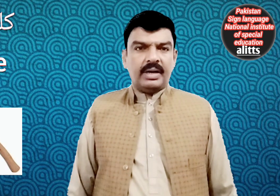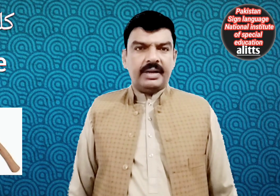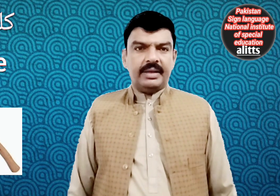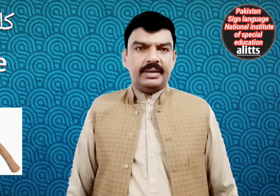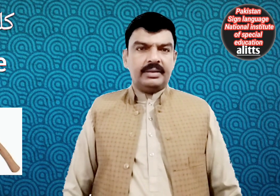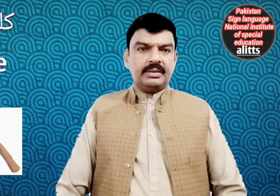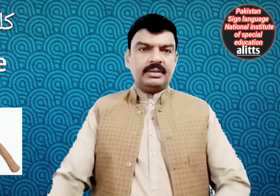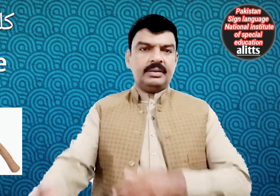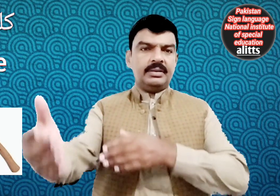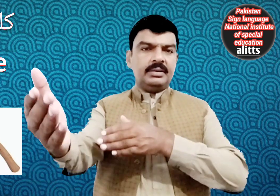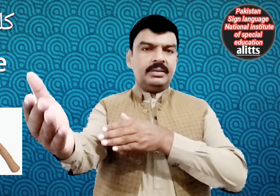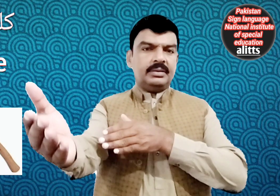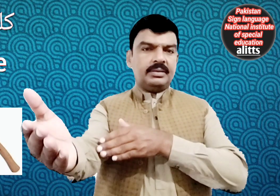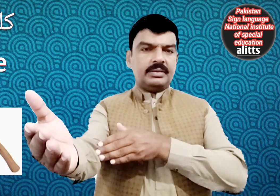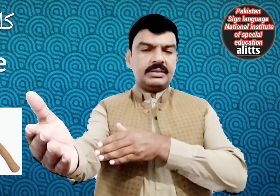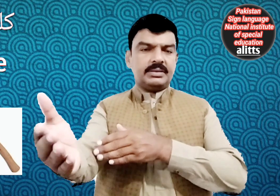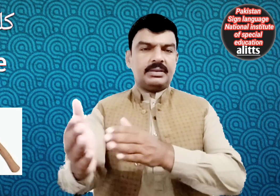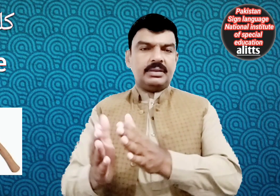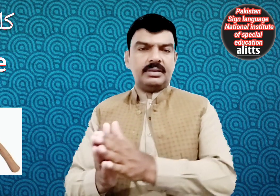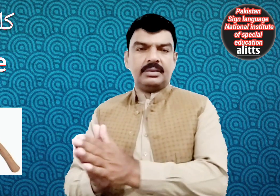कुल्हाड़ी, दस्ता।